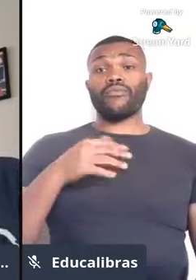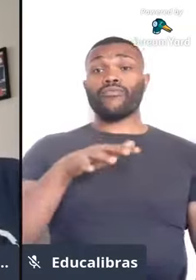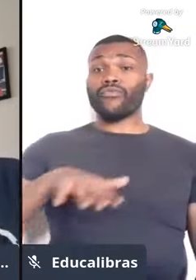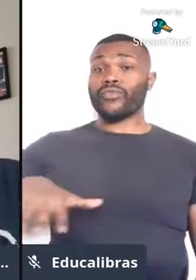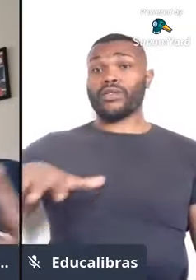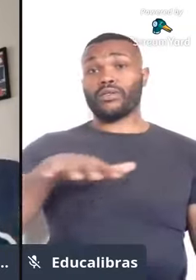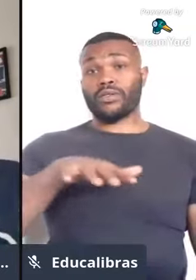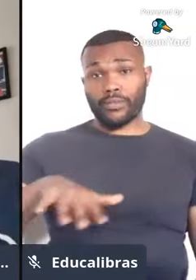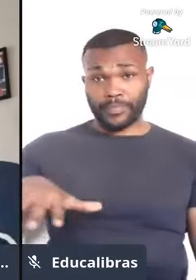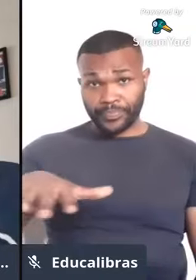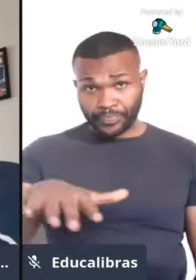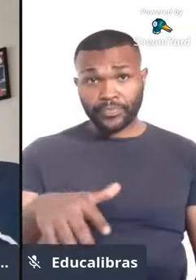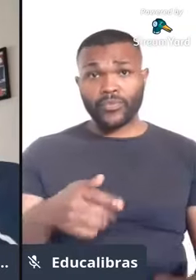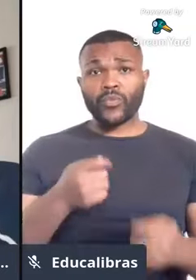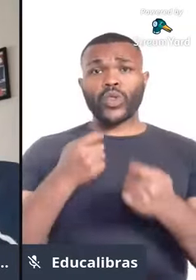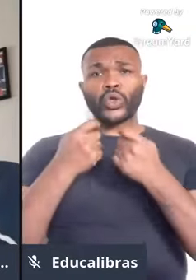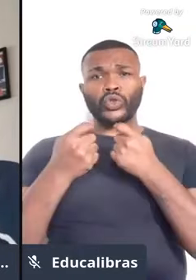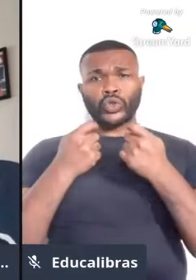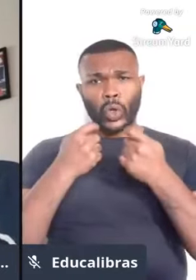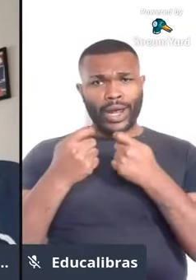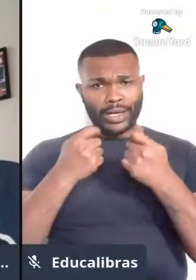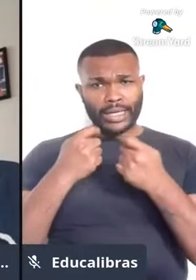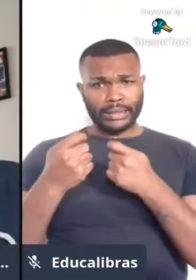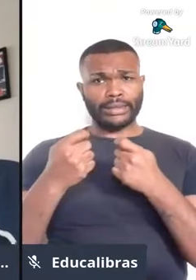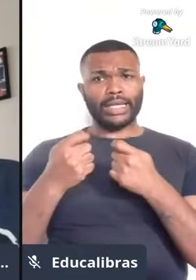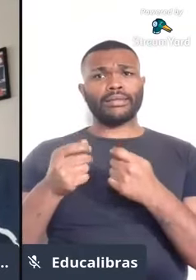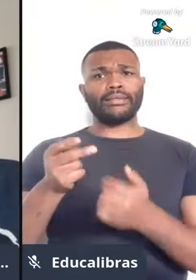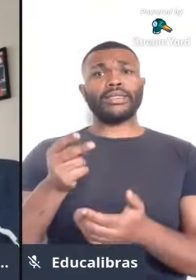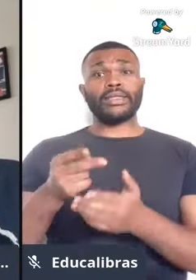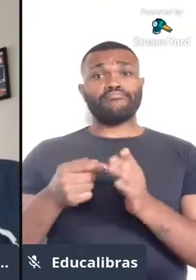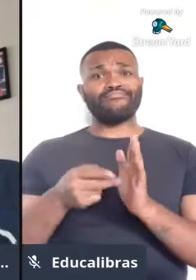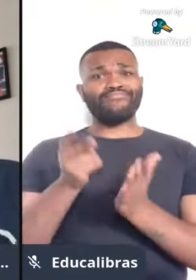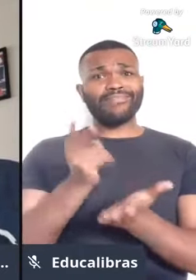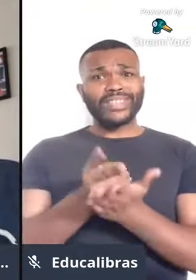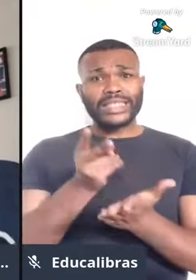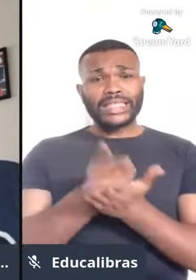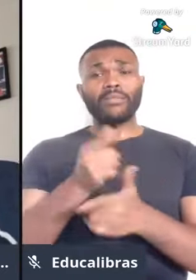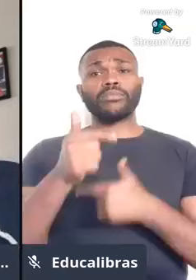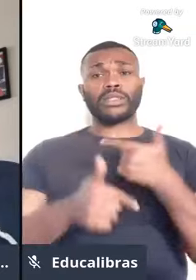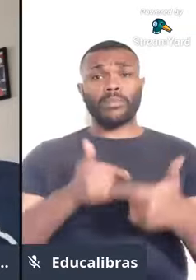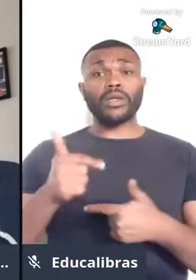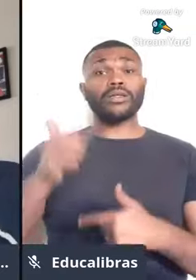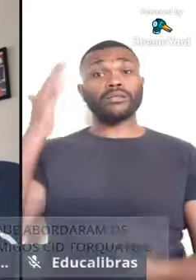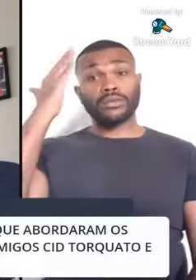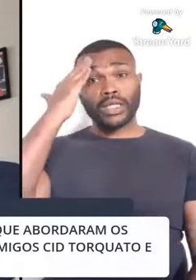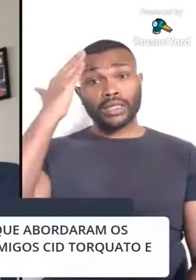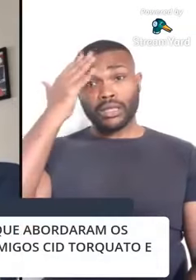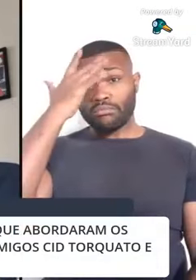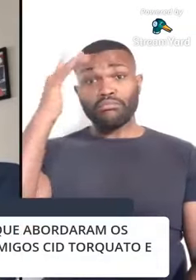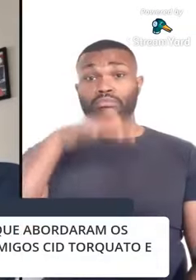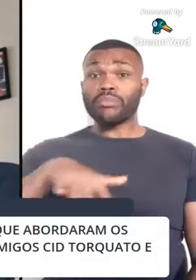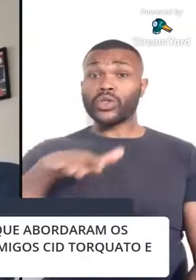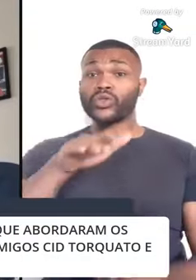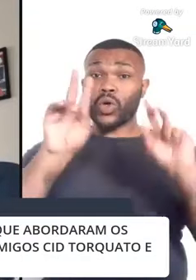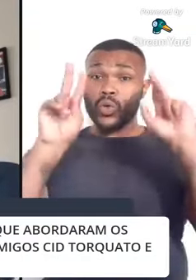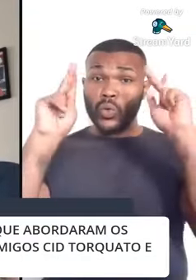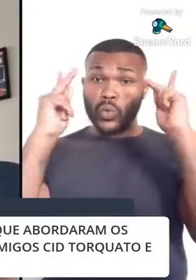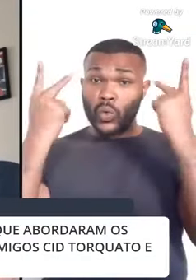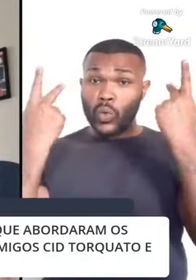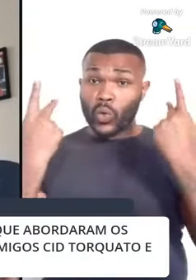os jornalistas estão ali na linha de frente, é importante que se diga isso. A gente precisa entender que todo mundo é ser humano, todo mundo está suscetível a esse